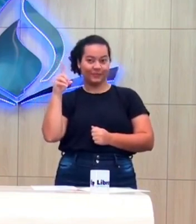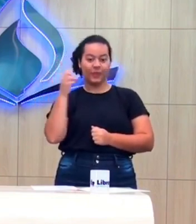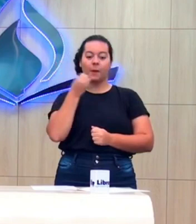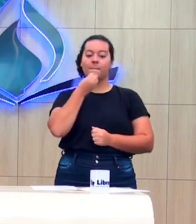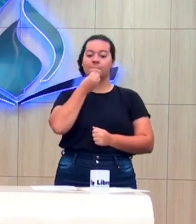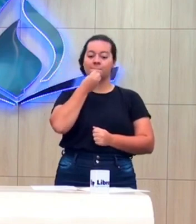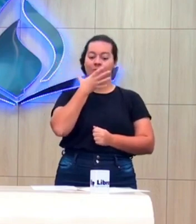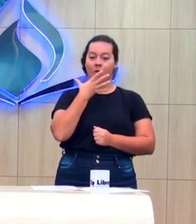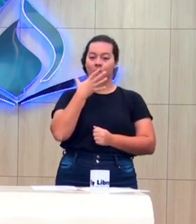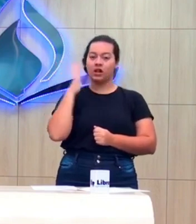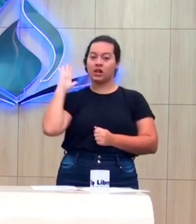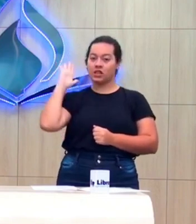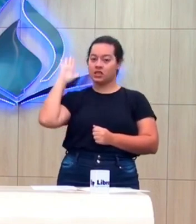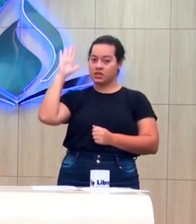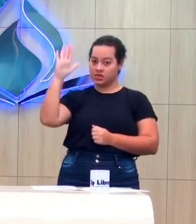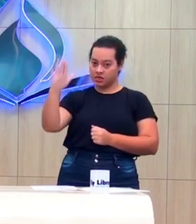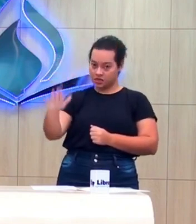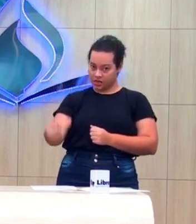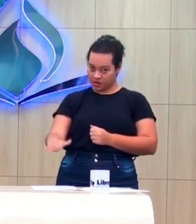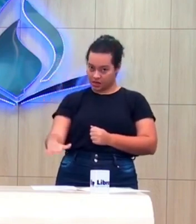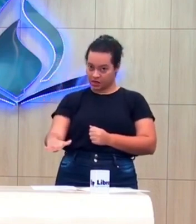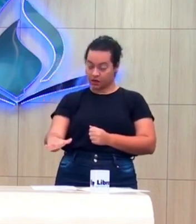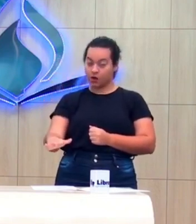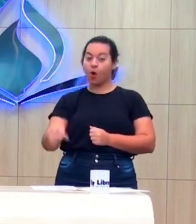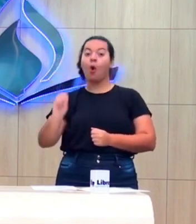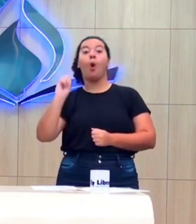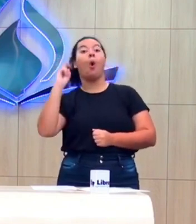Boa tarde.